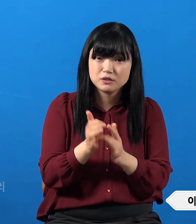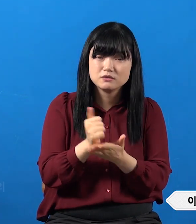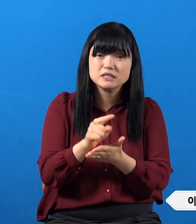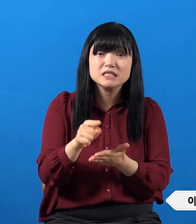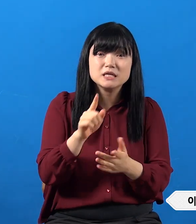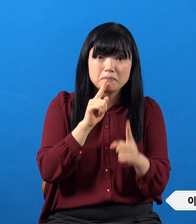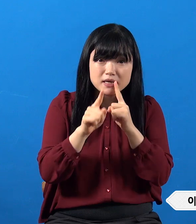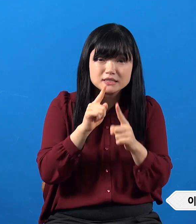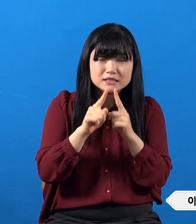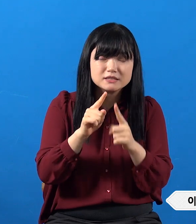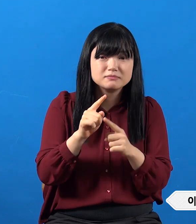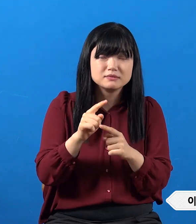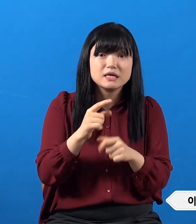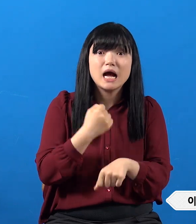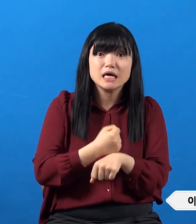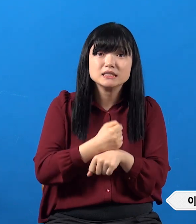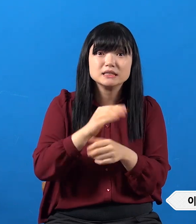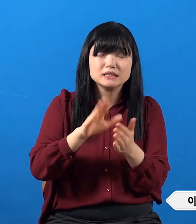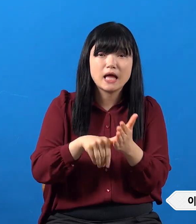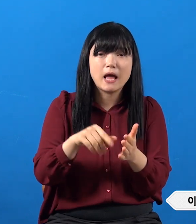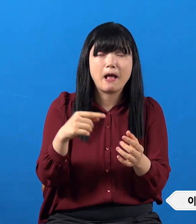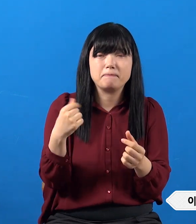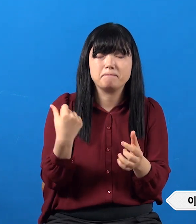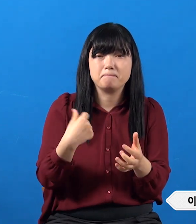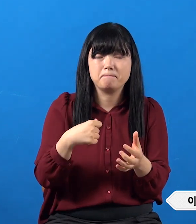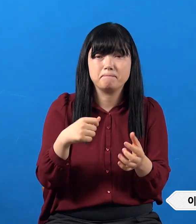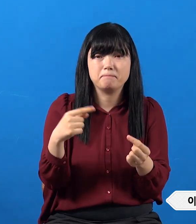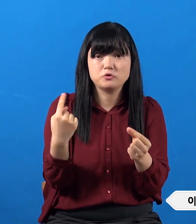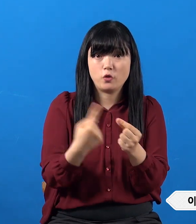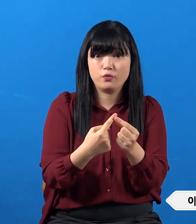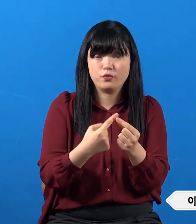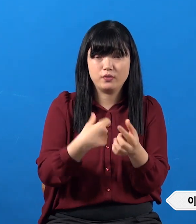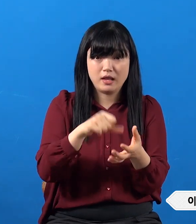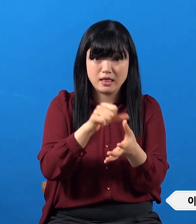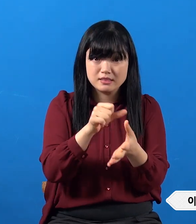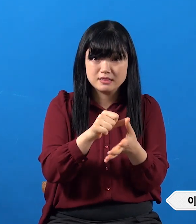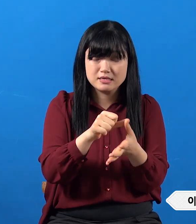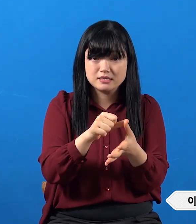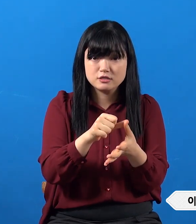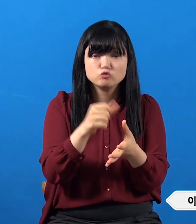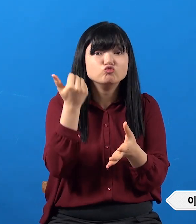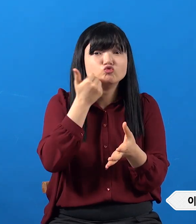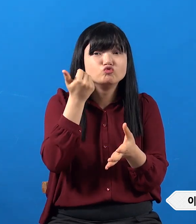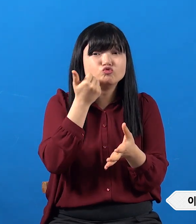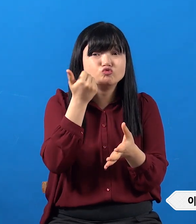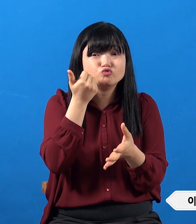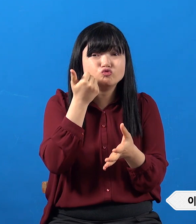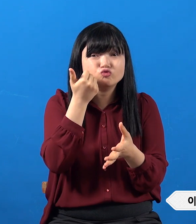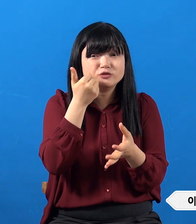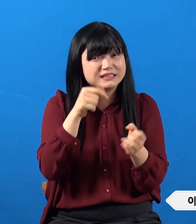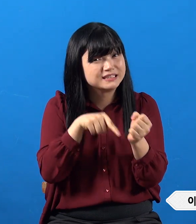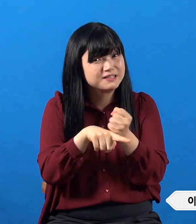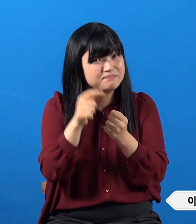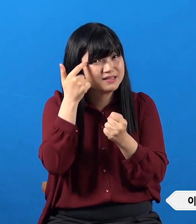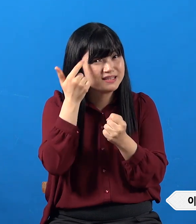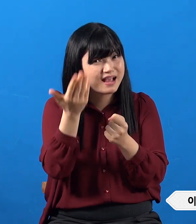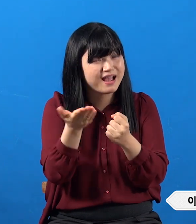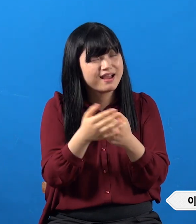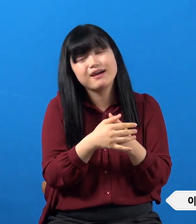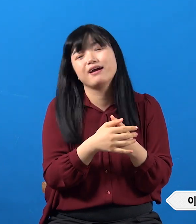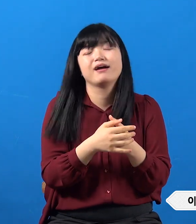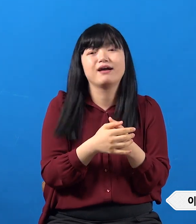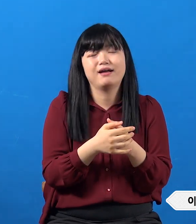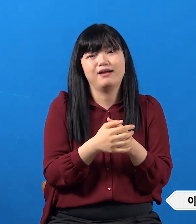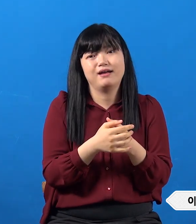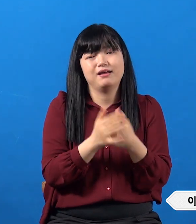예수께서 이 말씀을 하셨을 때 맏아들 그리고 둘째 아들이 당시에 누구를 뜻하고